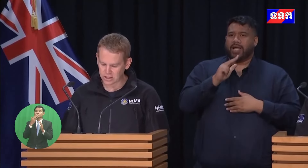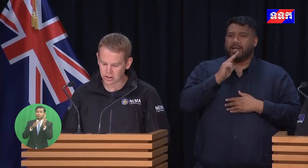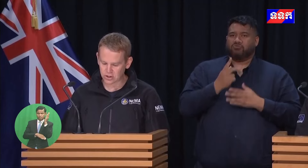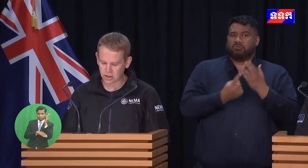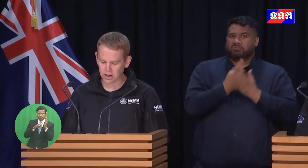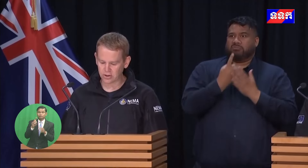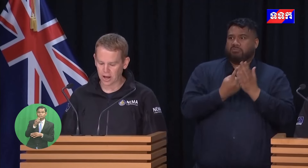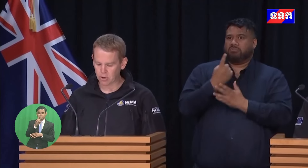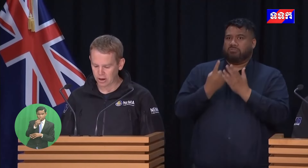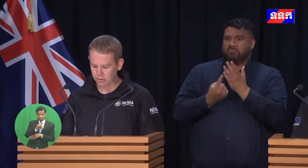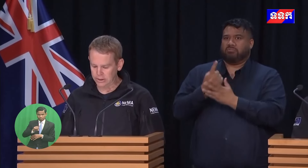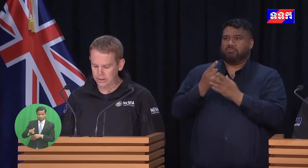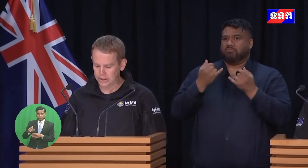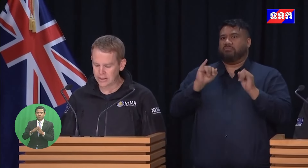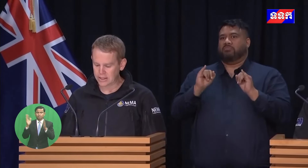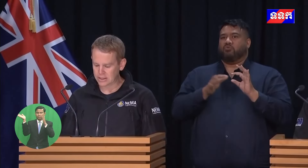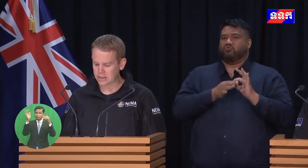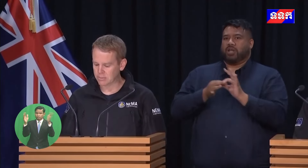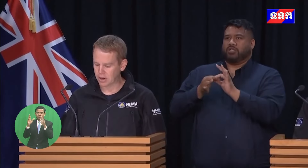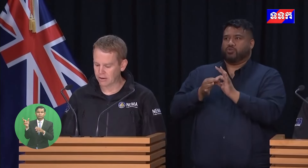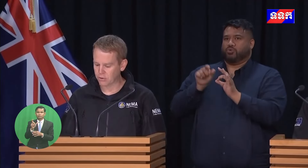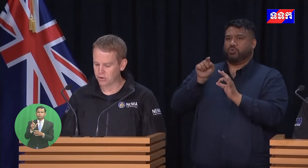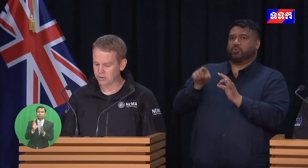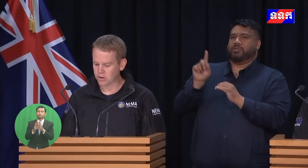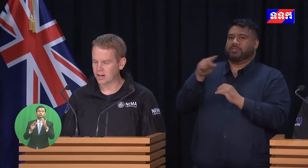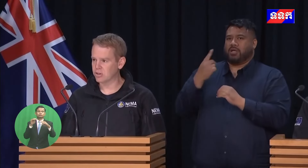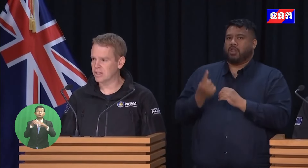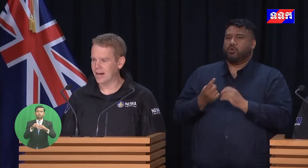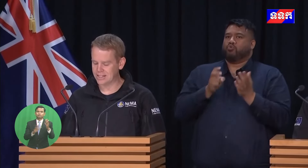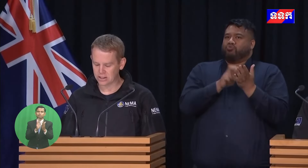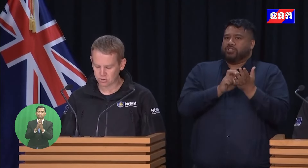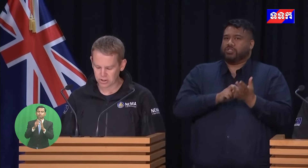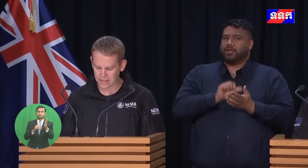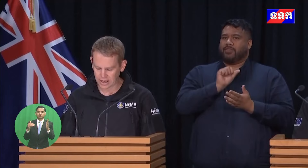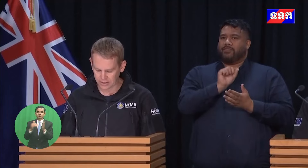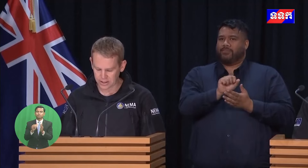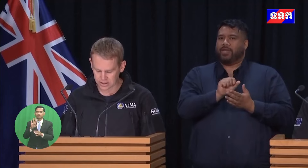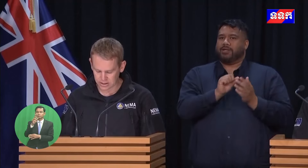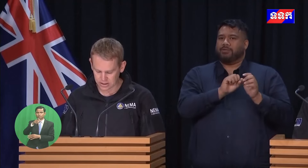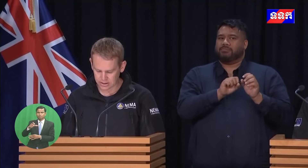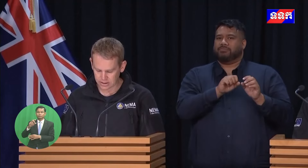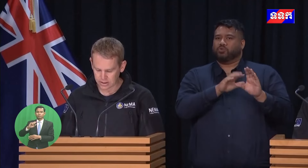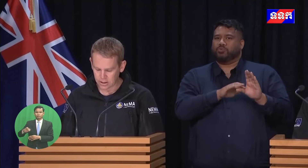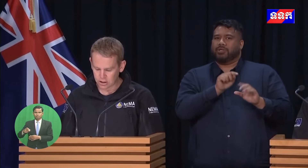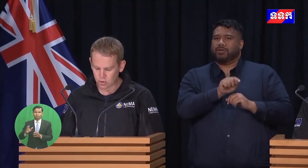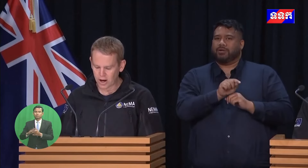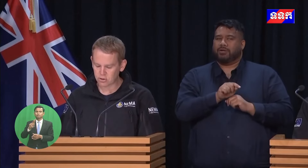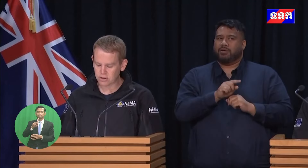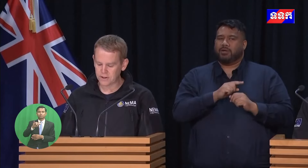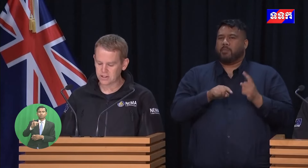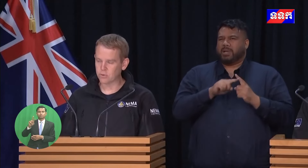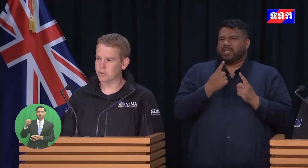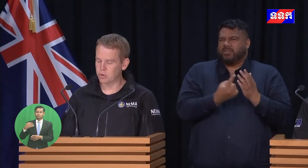2សប្តាហ៍មុនដោយព្យុះកំណាចដែលមិនធ្លាប់កើតឡើងនៅក្នុងប្រទេសដោយក្នុងនោះមនុស្សអ្នកបានស្លាប់លោកហុកគីនបាននិយាយថាក